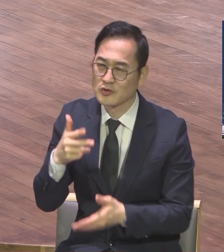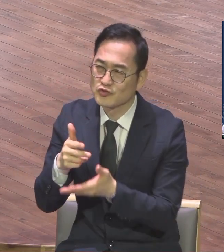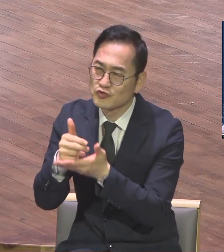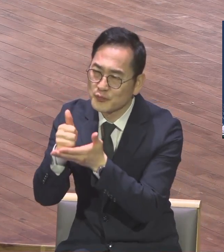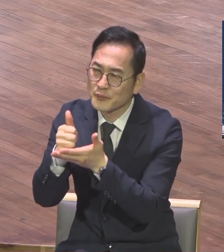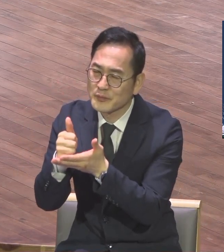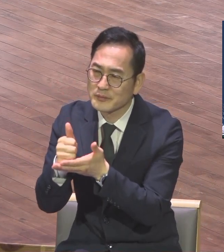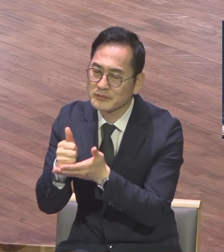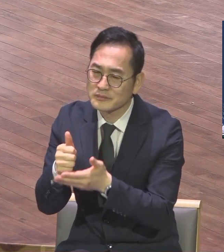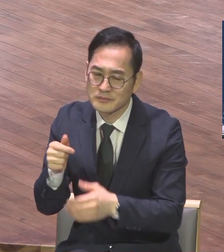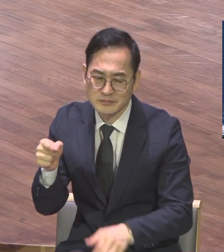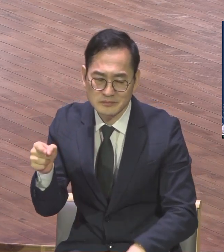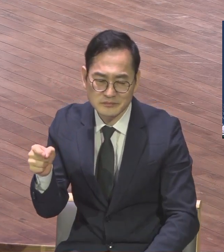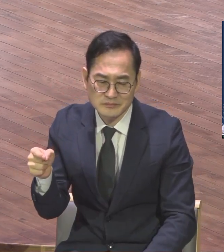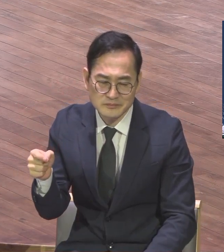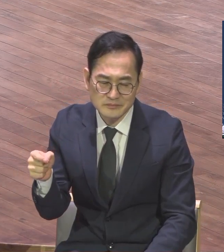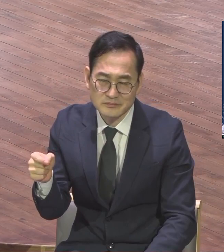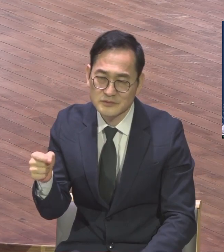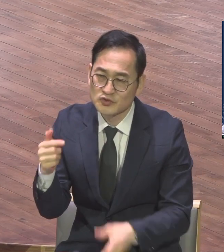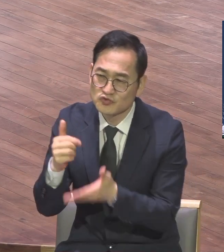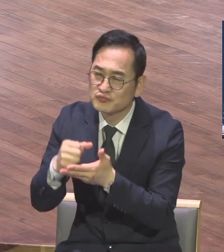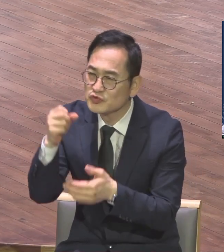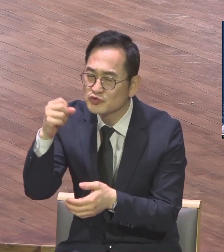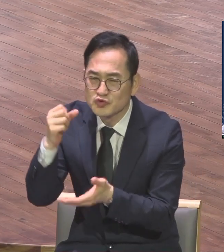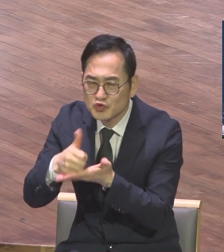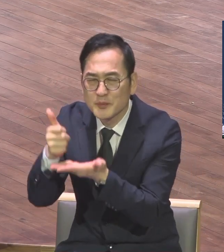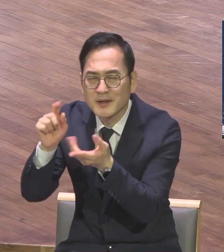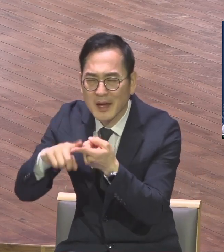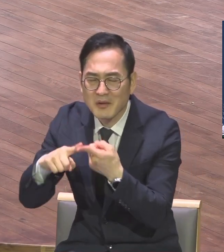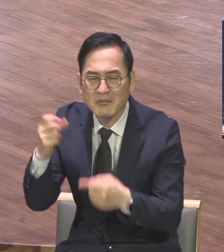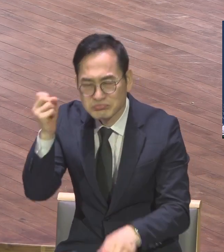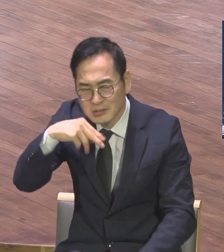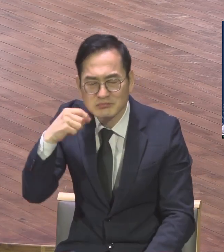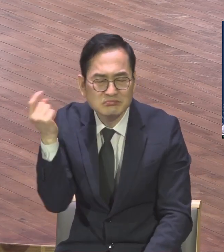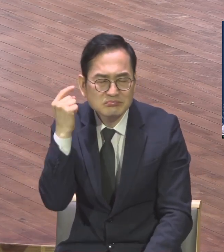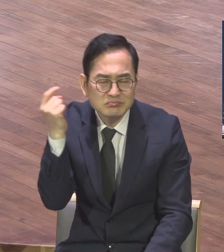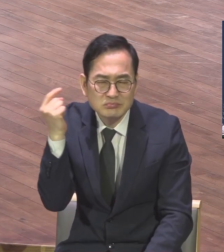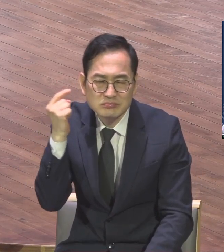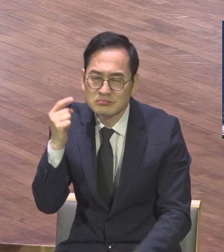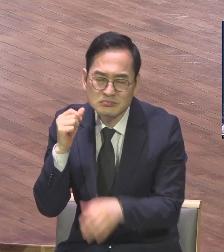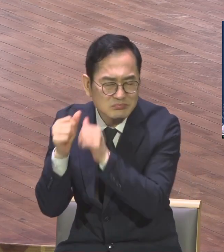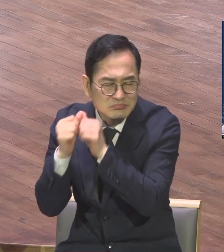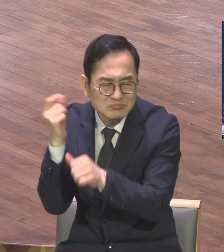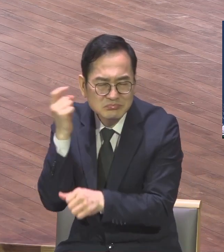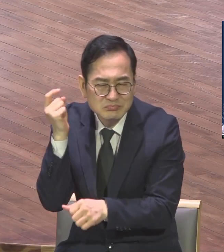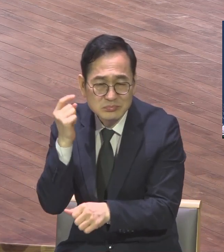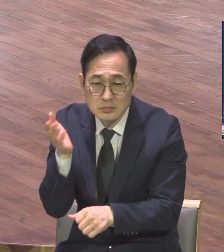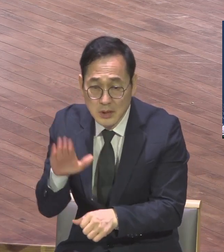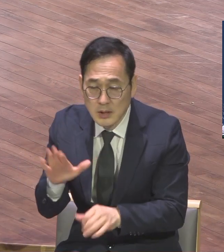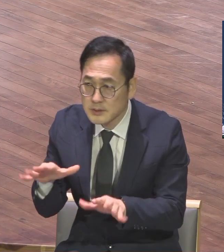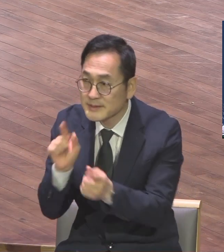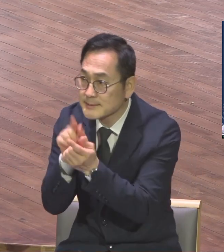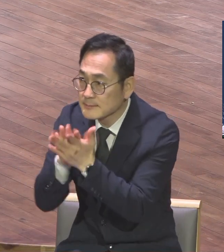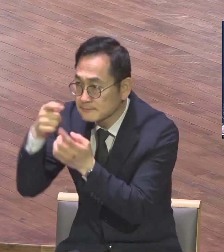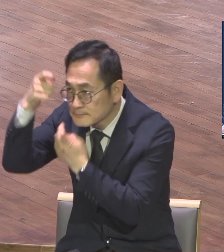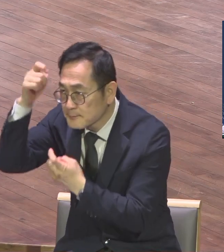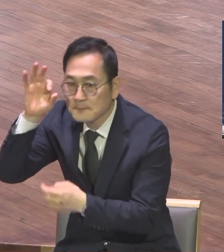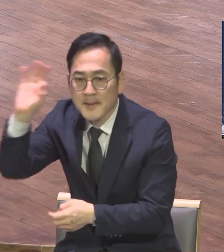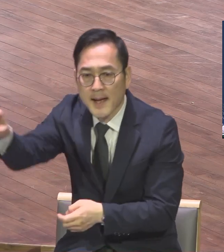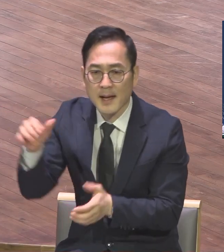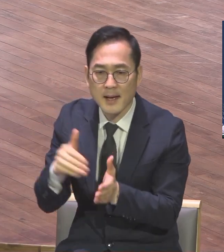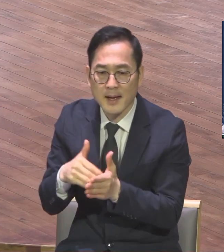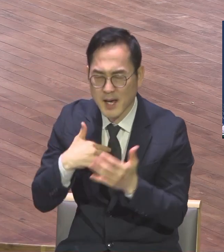했는데 이제는 눈으로 주를 배웁나이다. 환난과 권고함을 통해서 더 큰